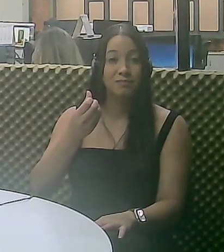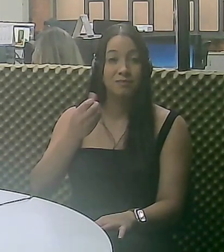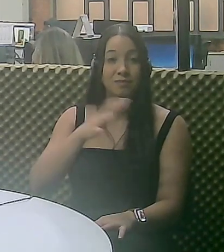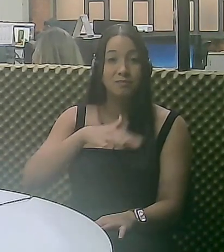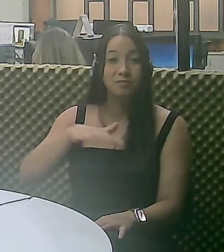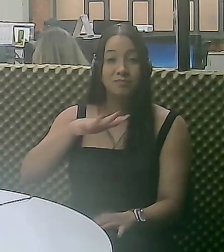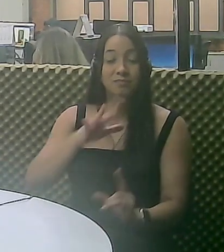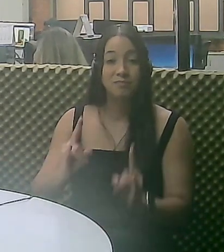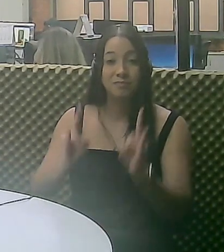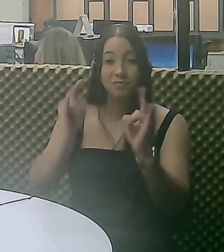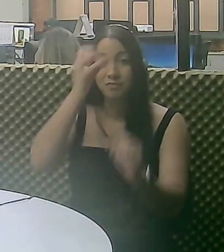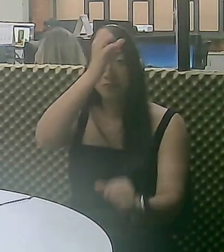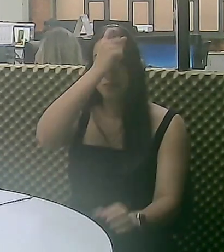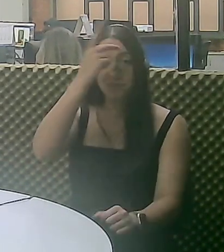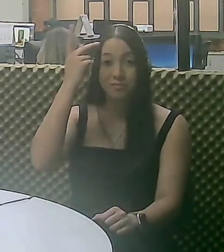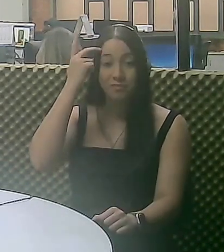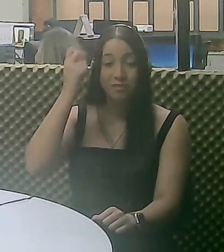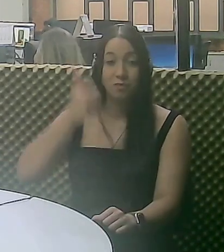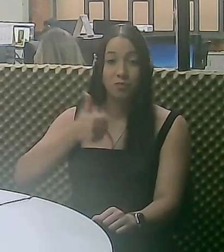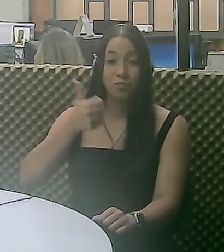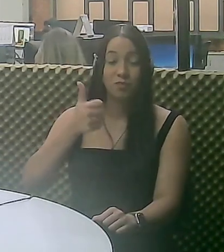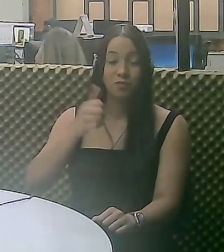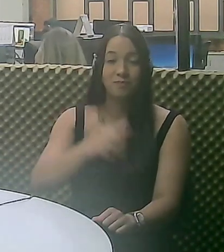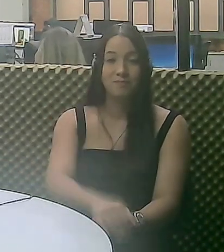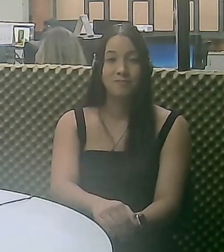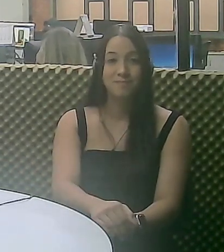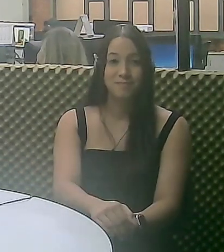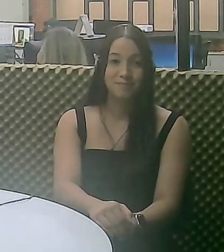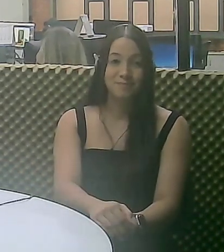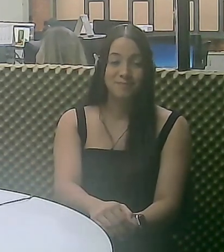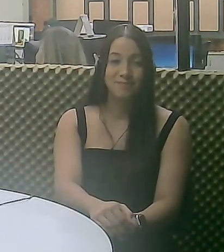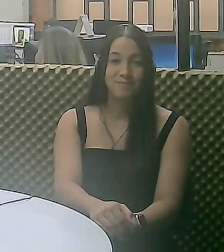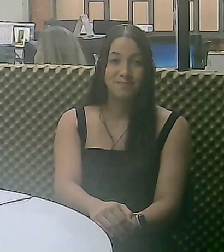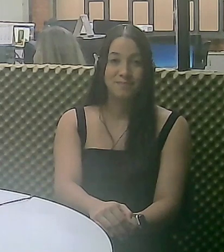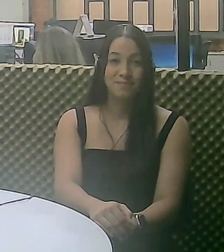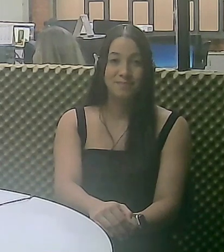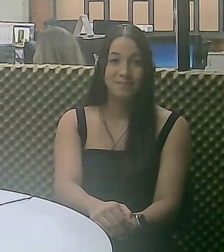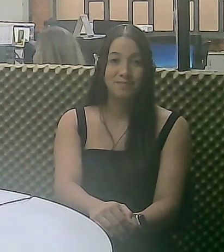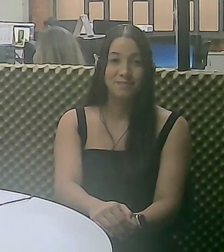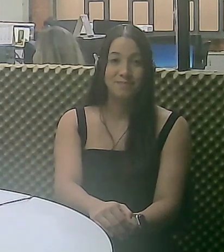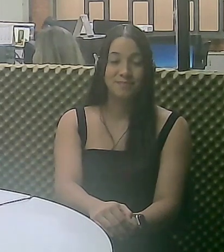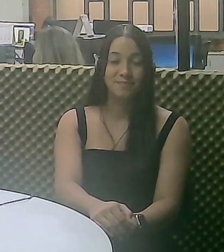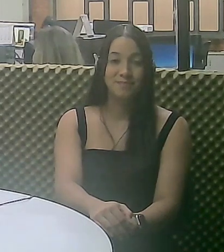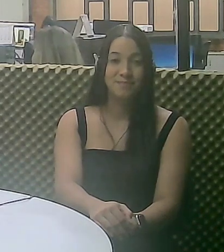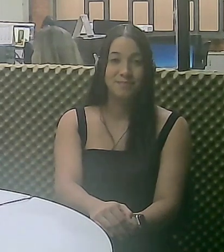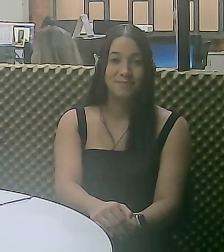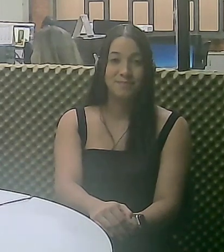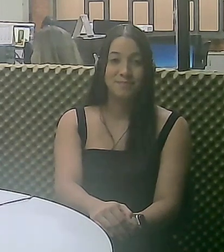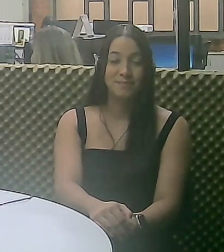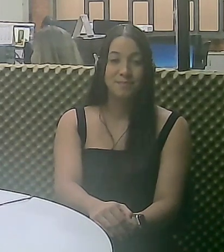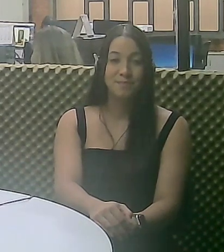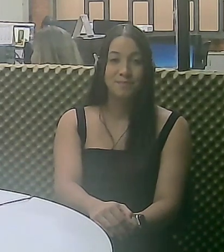saguão do primeiro piso do Bloco 1, no Centro Administrativo Municipal.